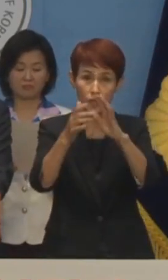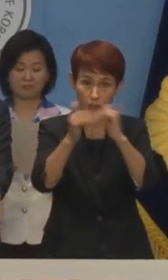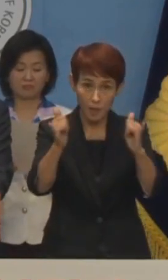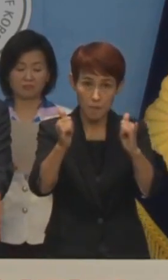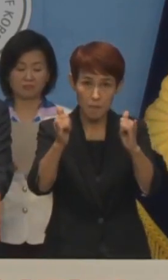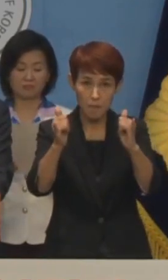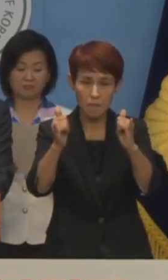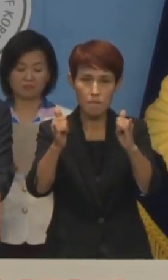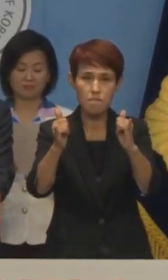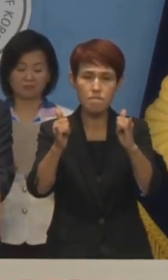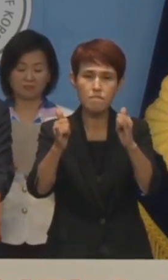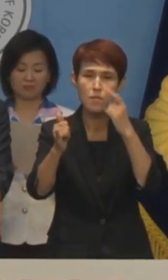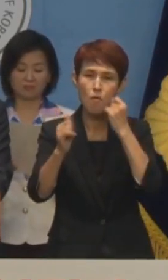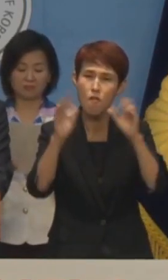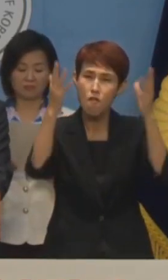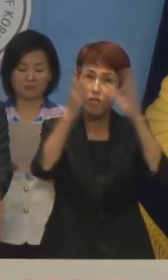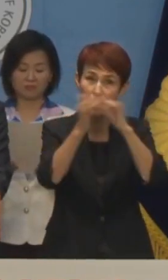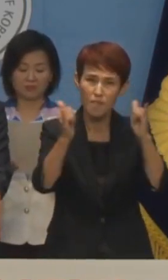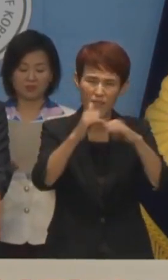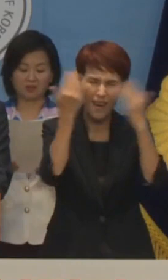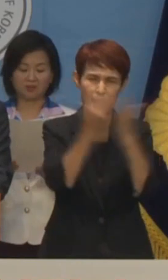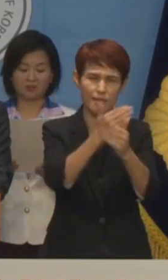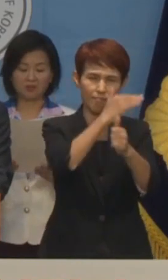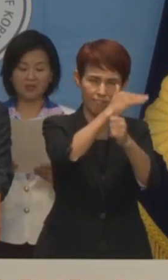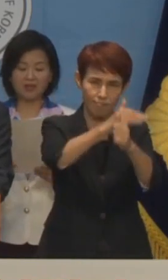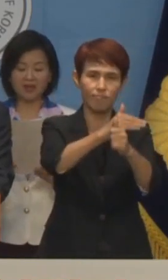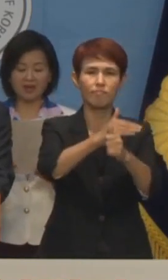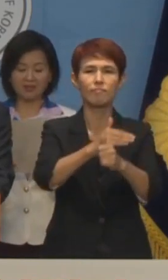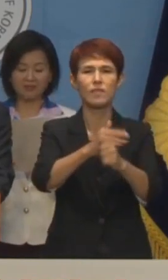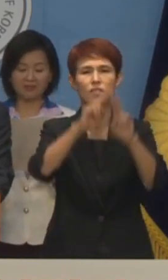인사와 일제 찬양 인사를 모두 철회하라.